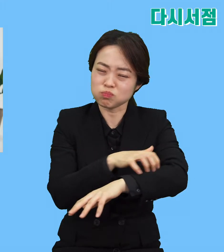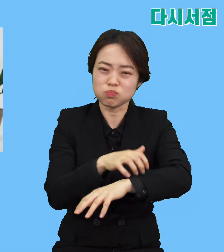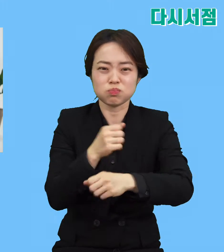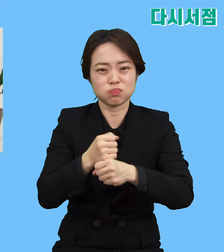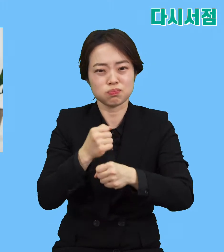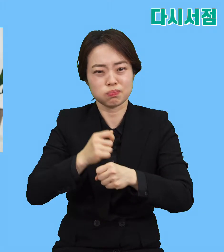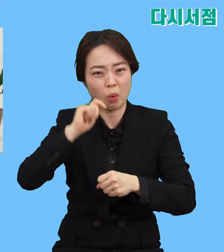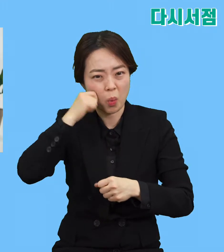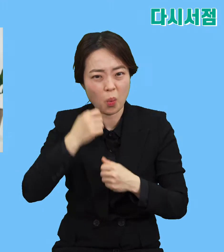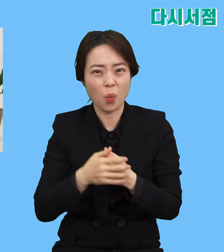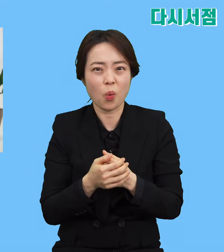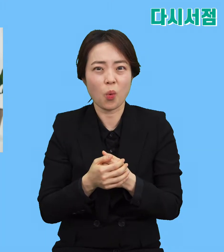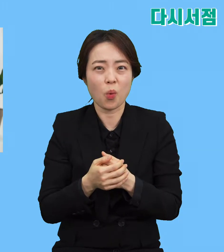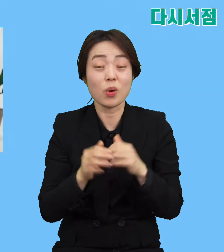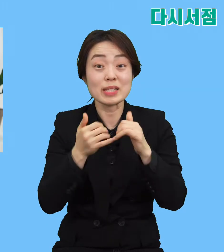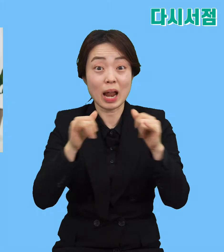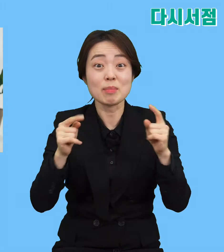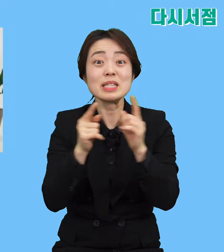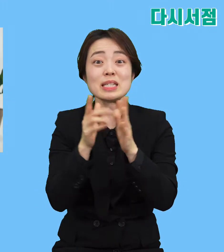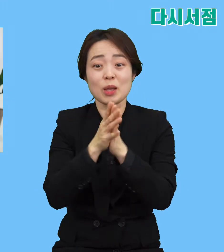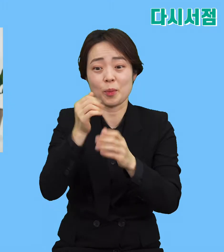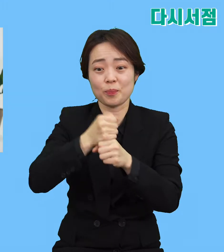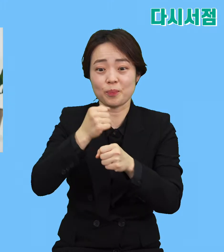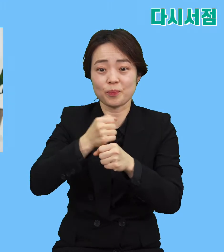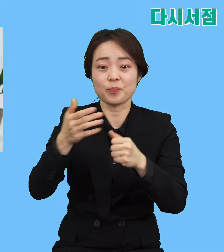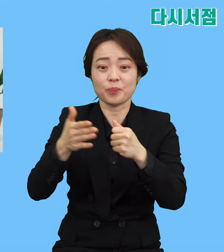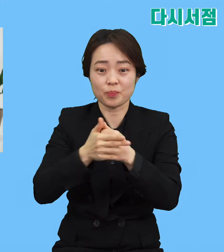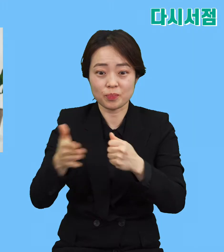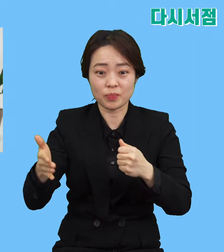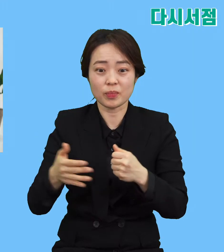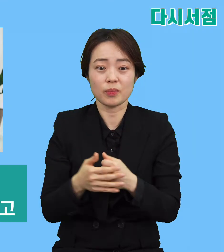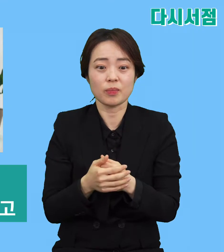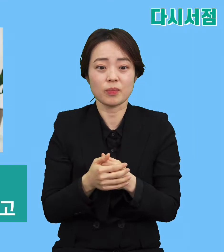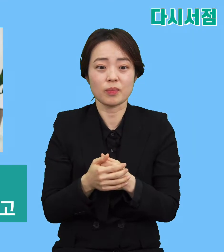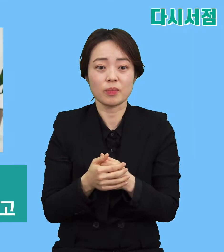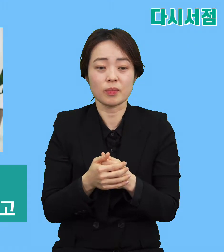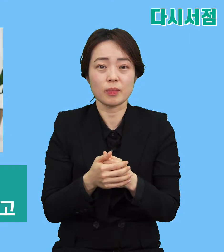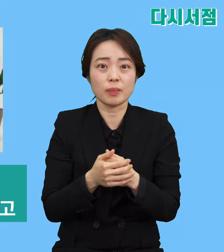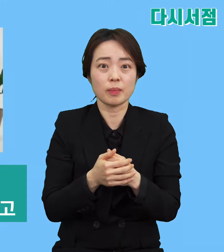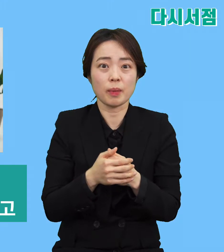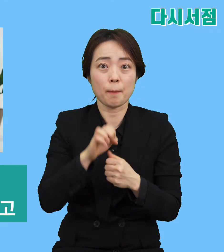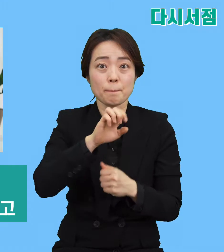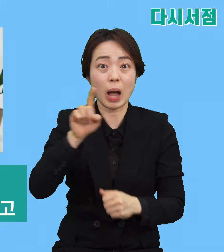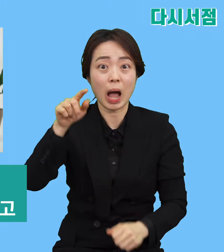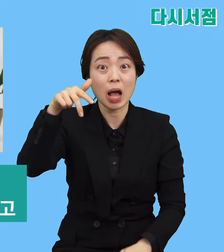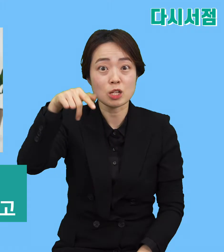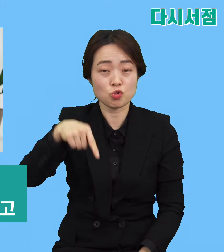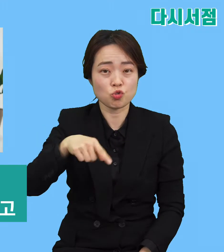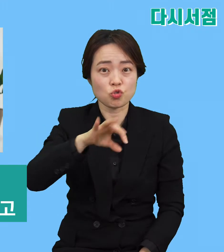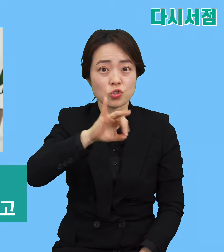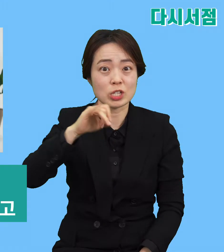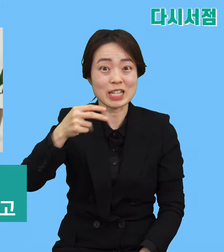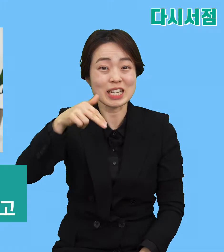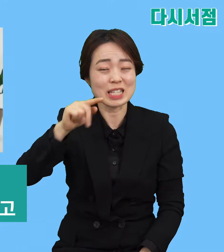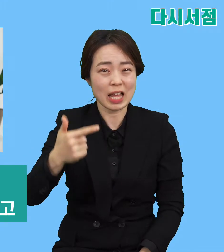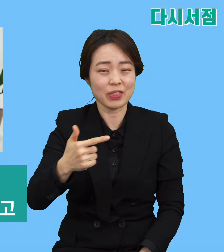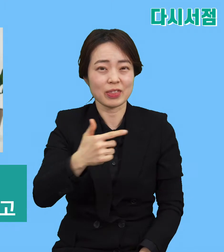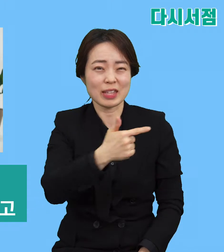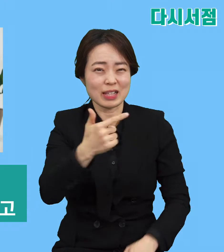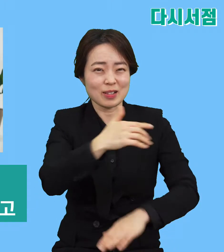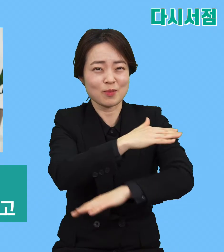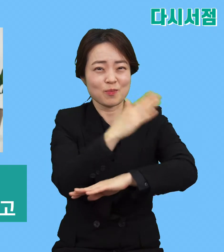작업에다가 사람이 직접 해야 되는 일이기 때문에 뭐 파주나 일산 같은 좀 큰 인쇄 공장에